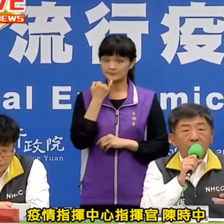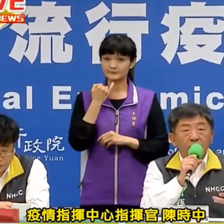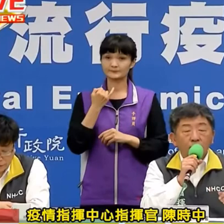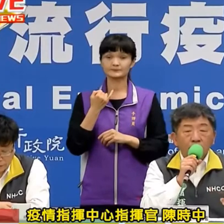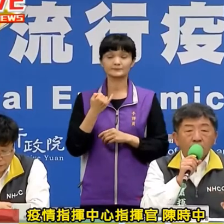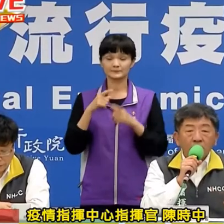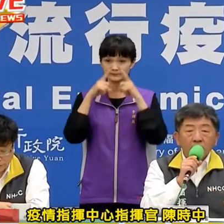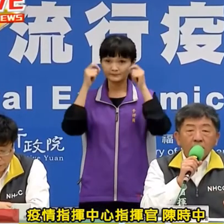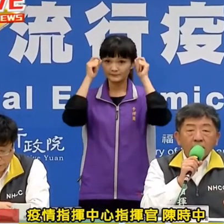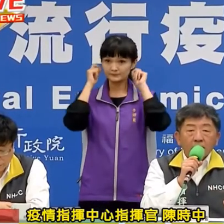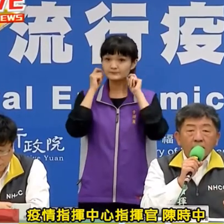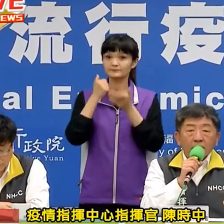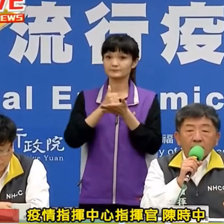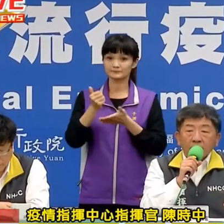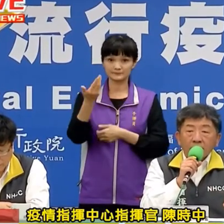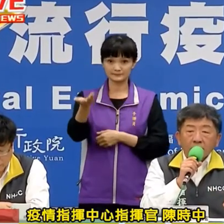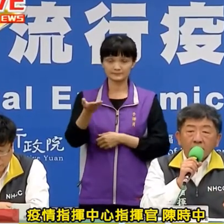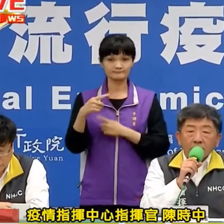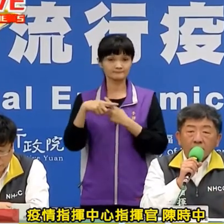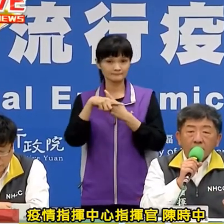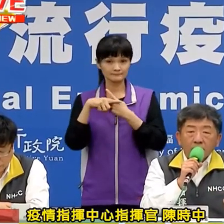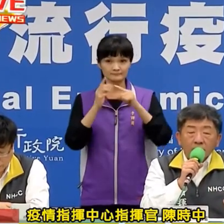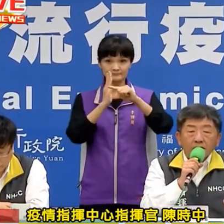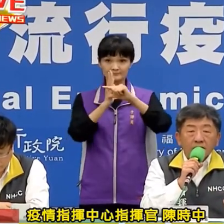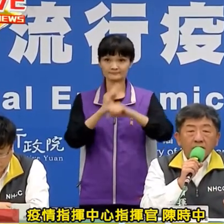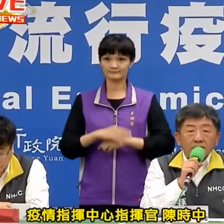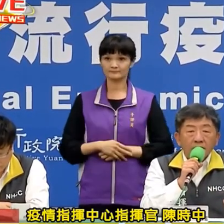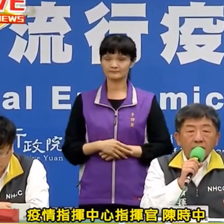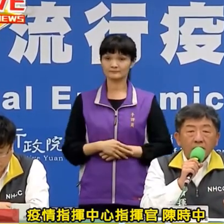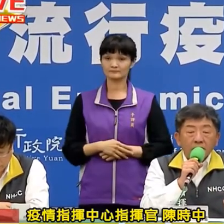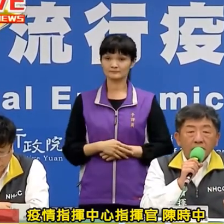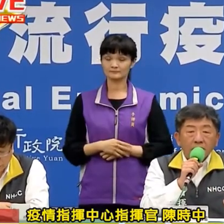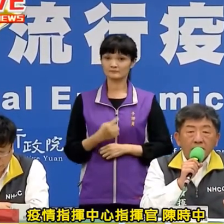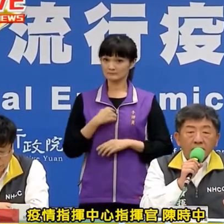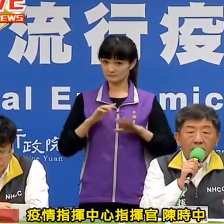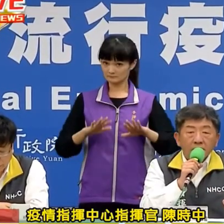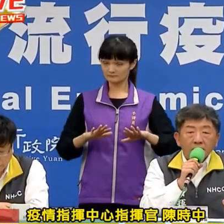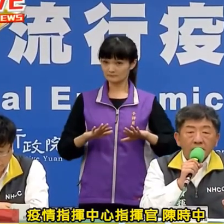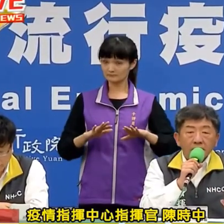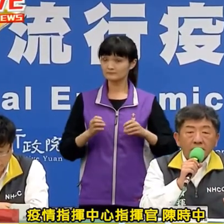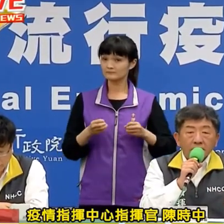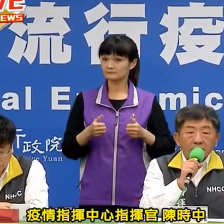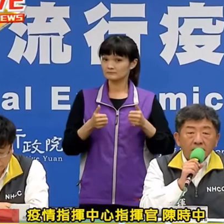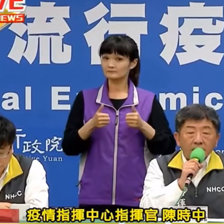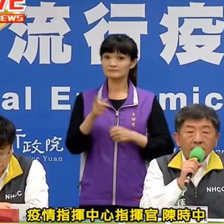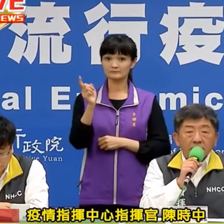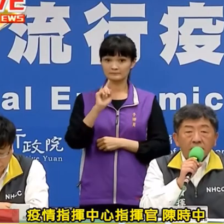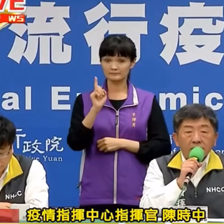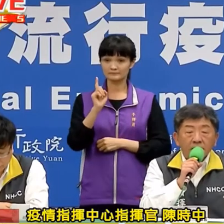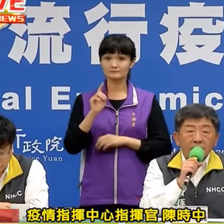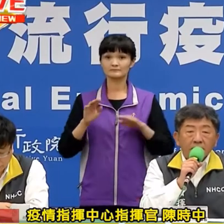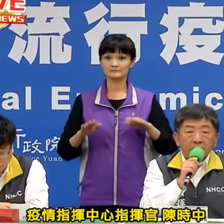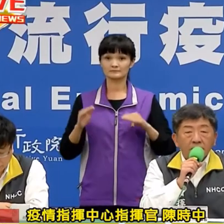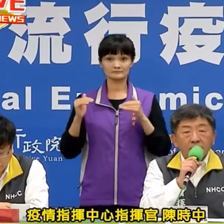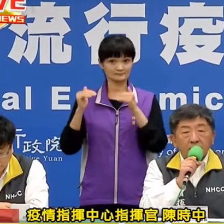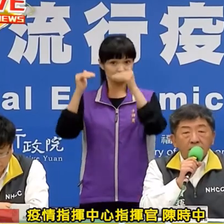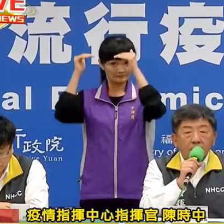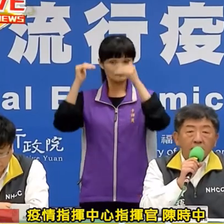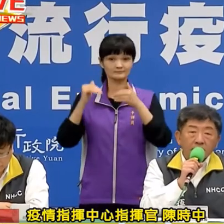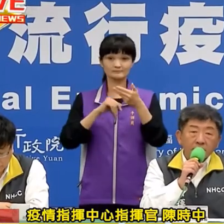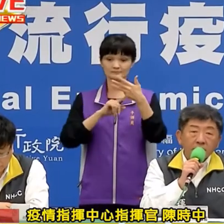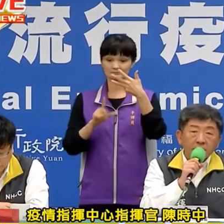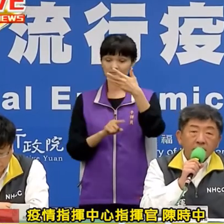他的一个亲属。那我们现在就决定是这样子了，哈，因为我们现在等于是。成人开始大概